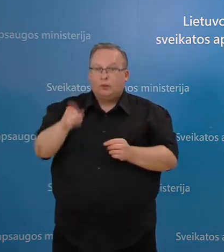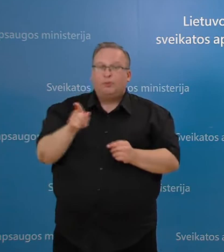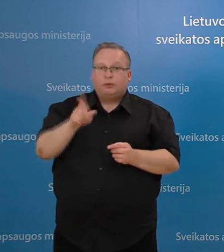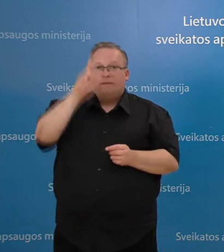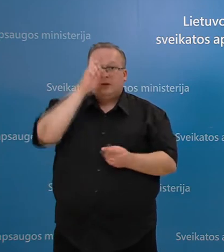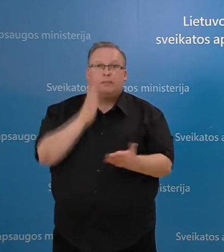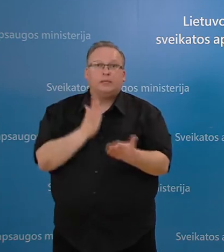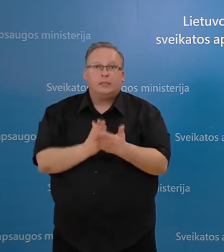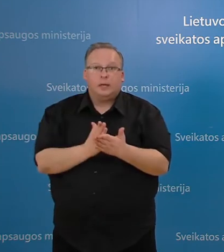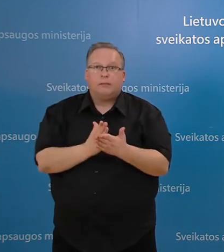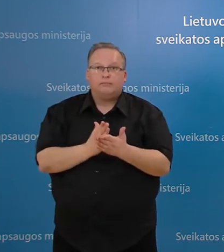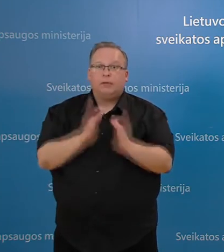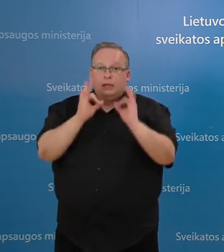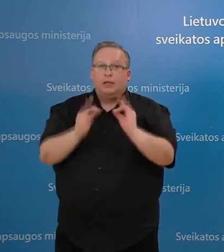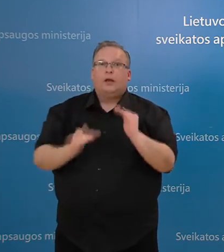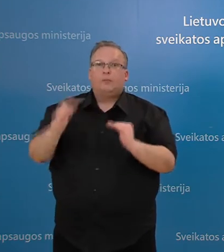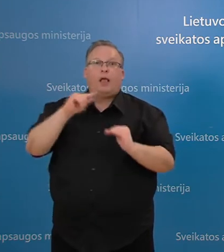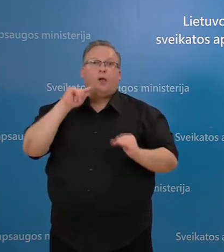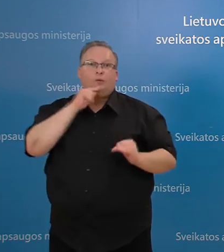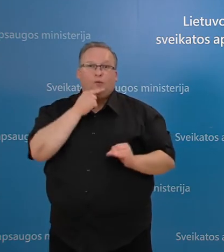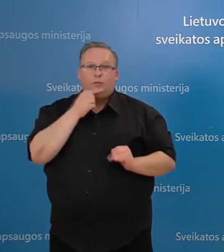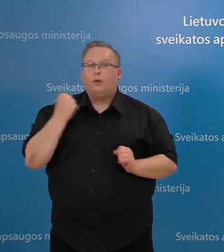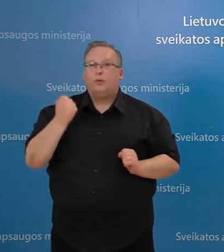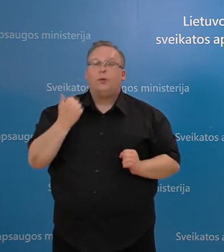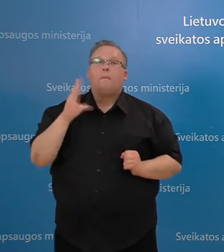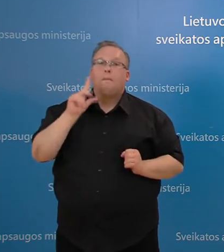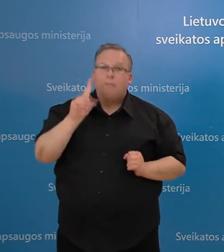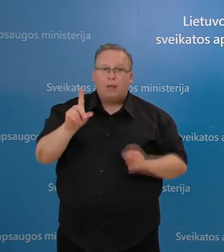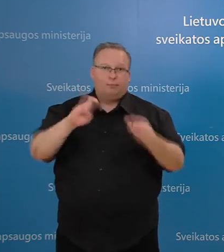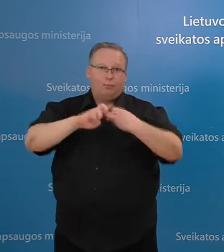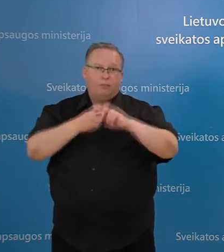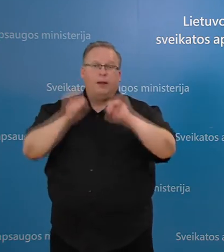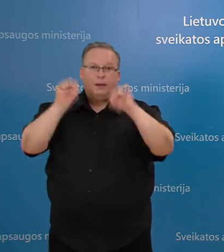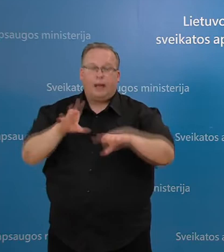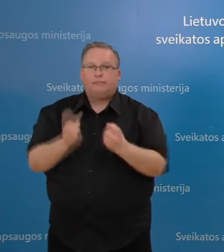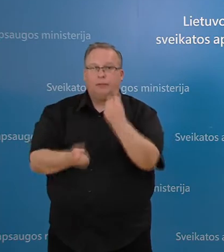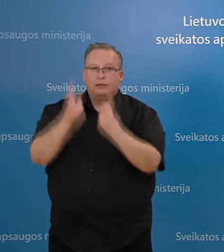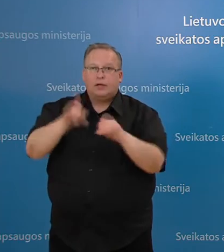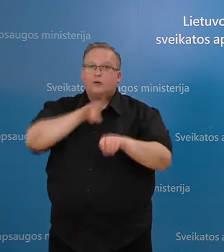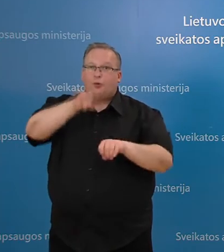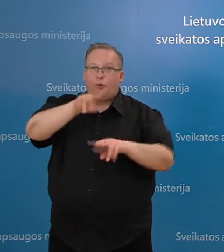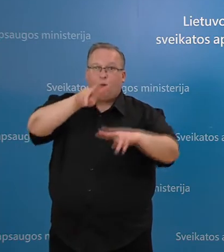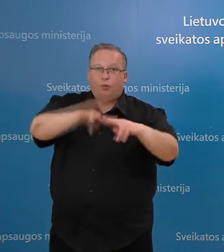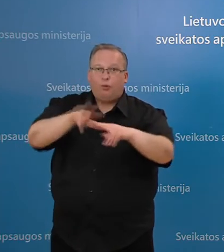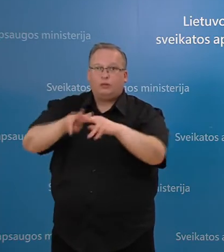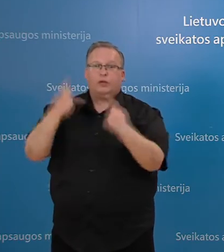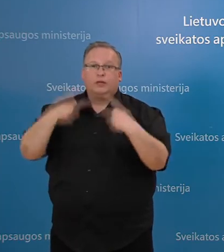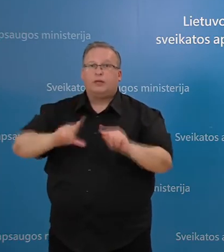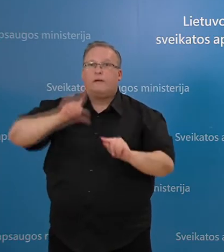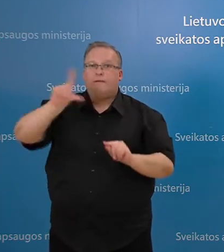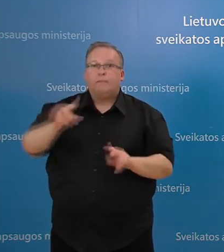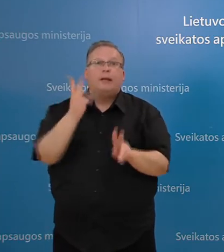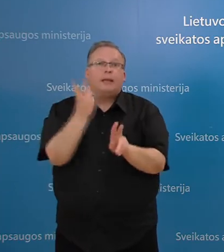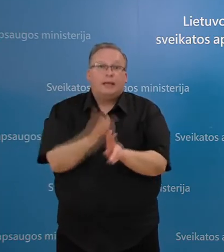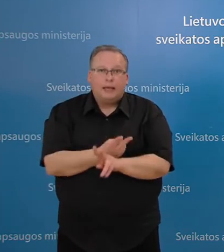yra na, tikrai aukštos ekonomikos šalis, bet tokių problemų gali būti oro uostuose arba kitaip nuvykus. Taip kad